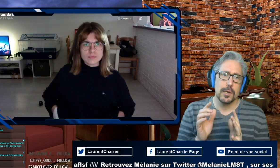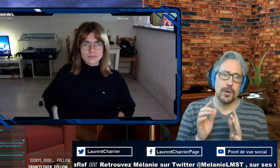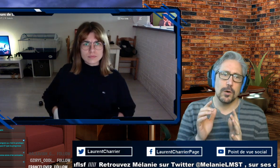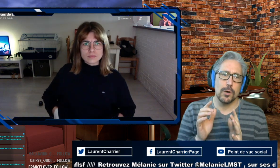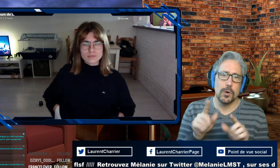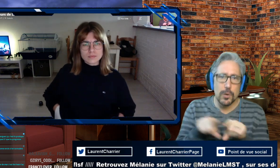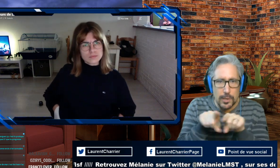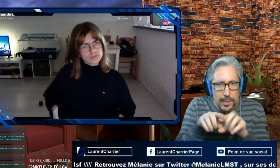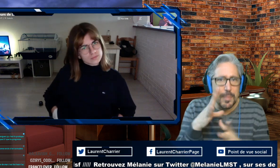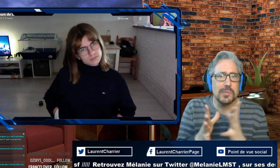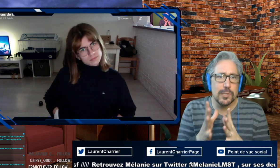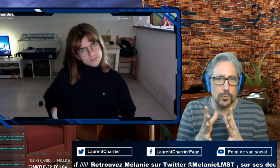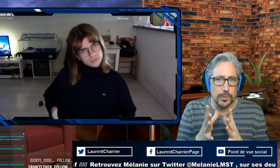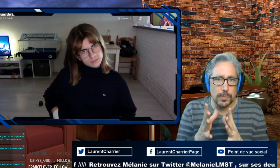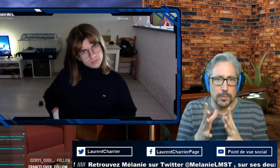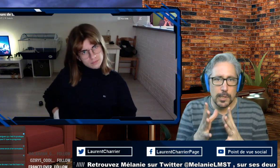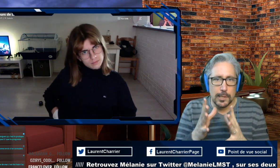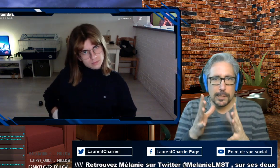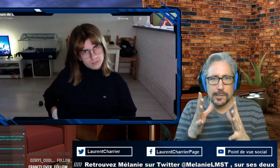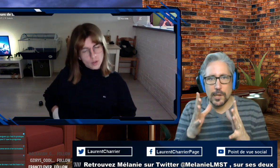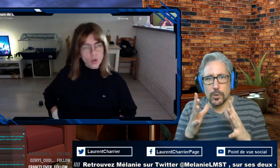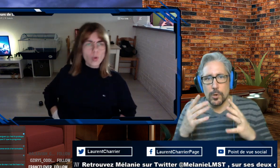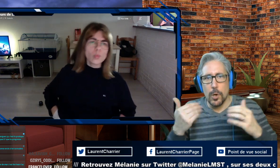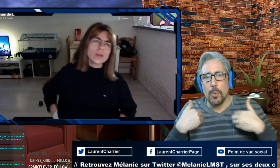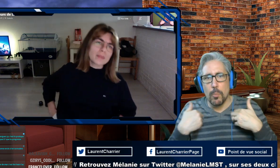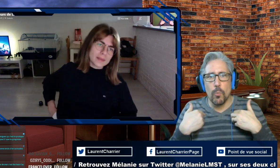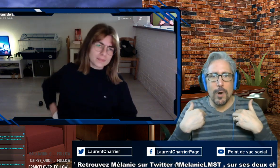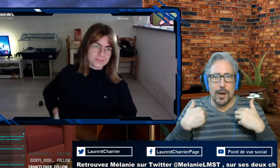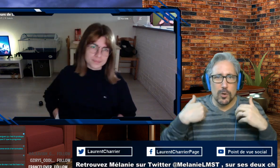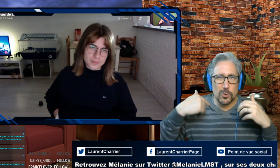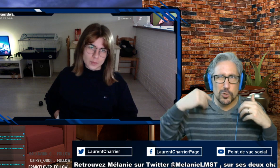je vais beaucoup signer les mêmes signes tout le temps. C'est-à-dire que